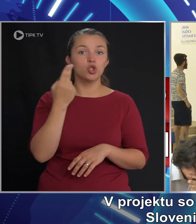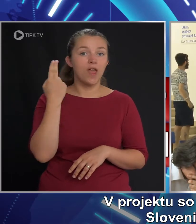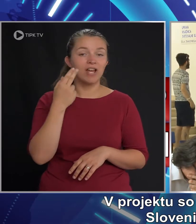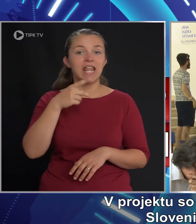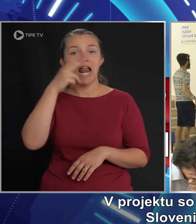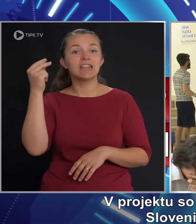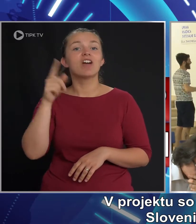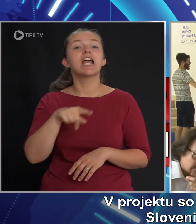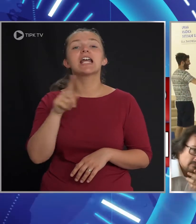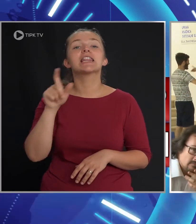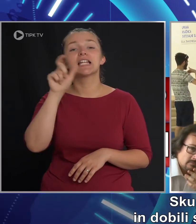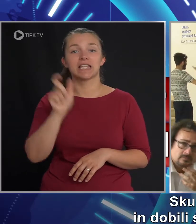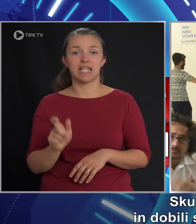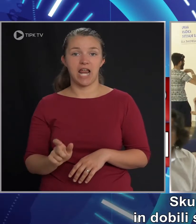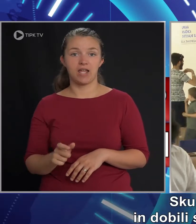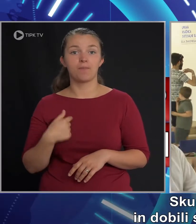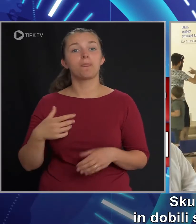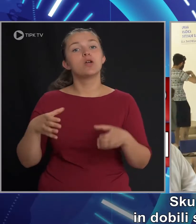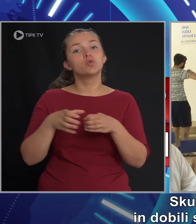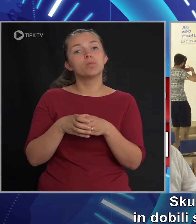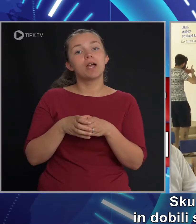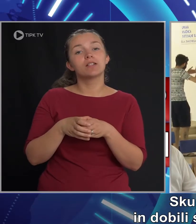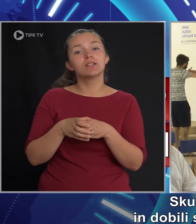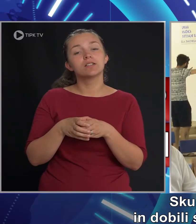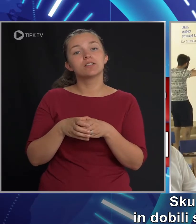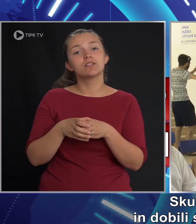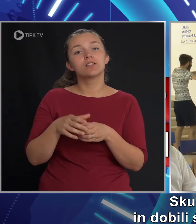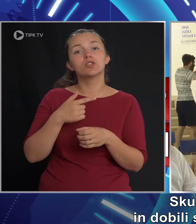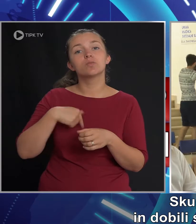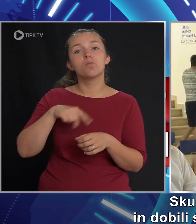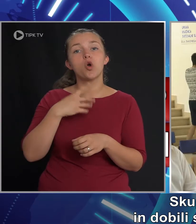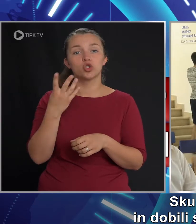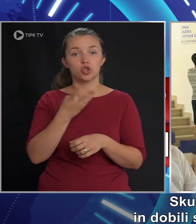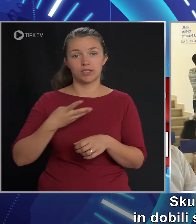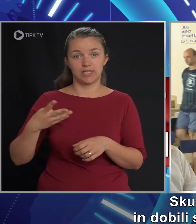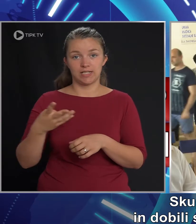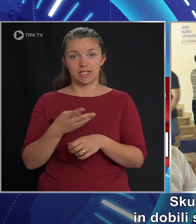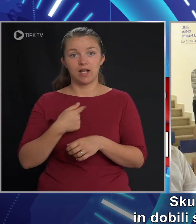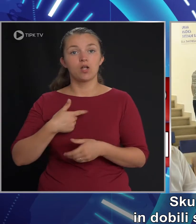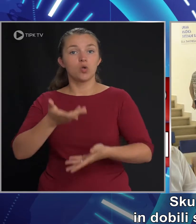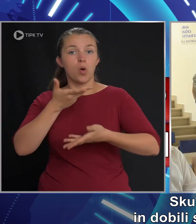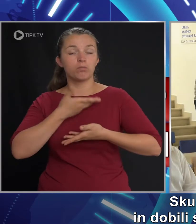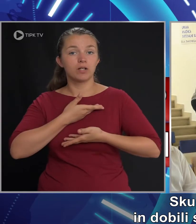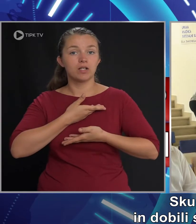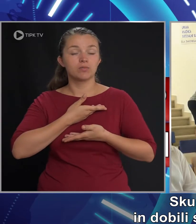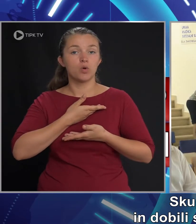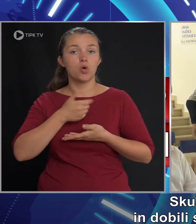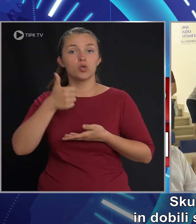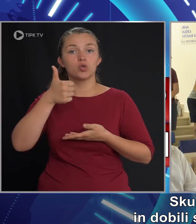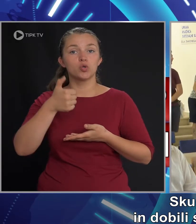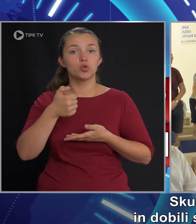Italian partners. We are 4 in total, and we got